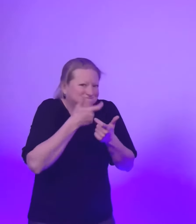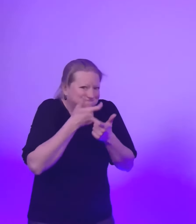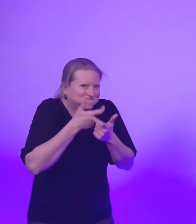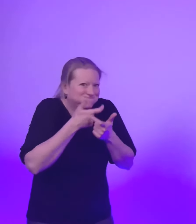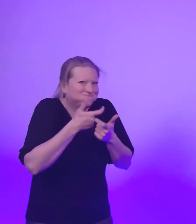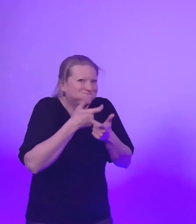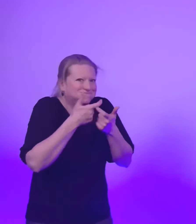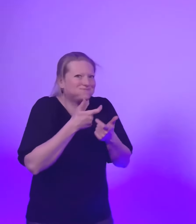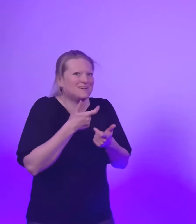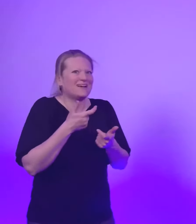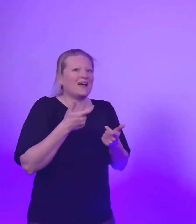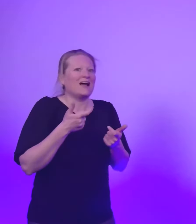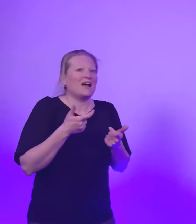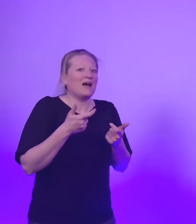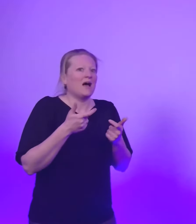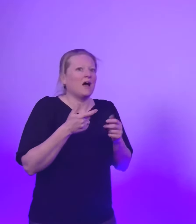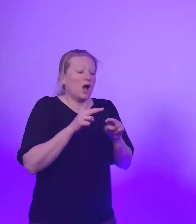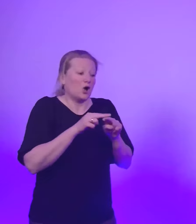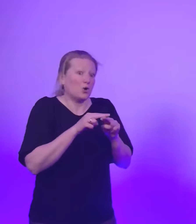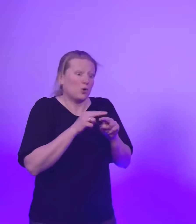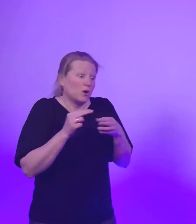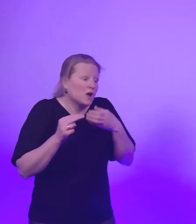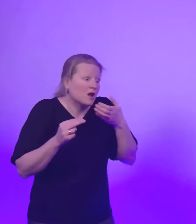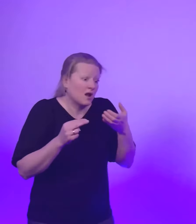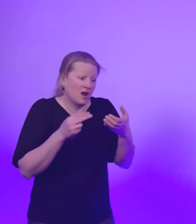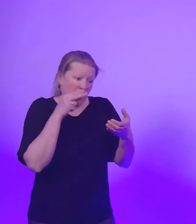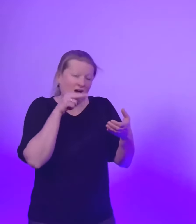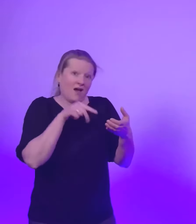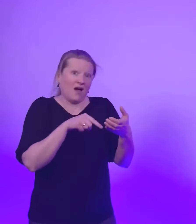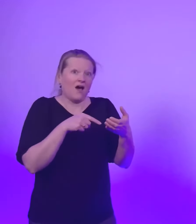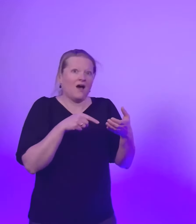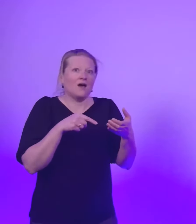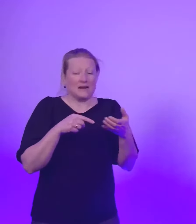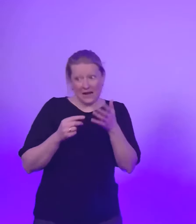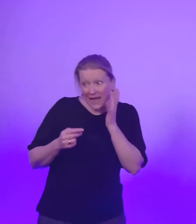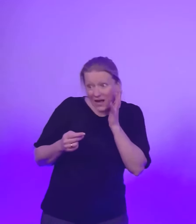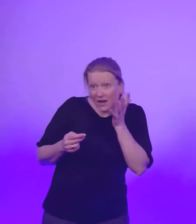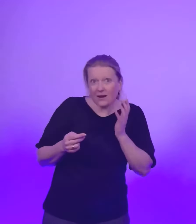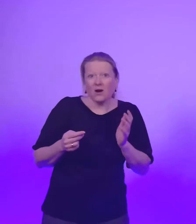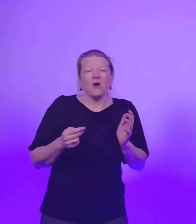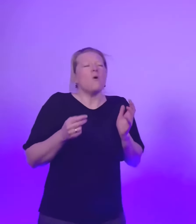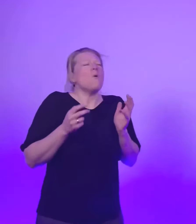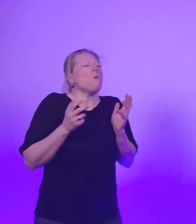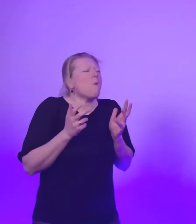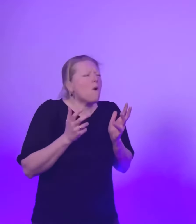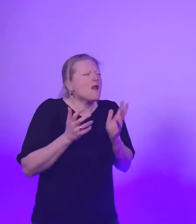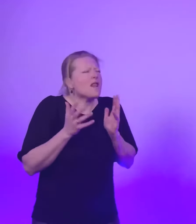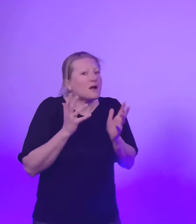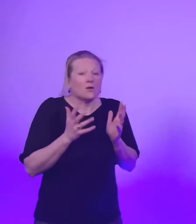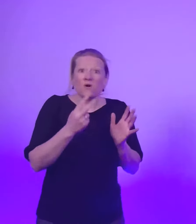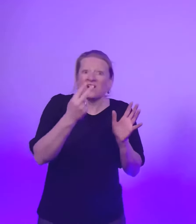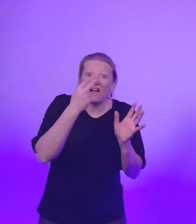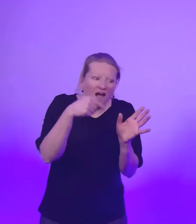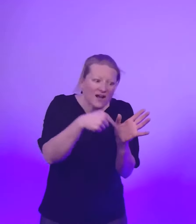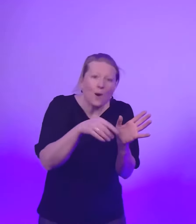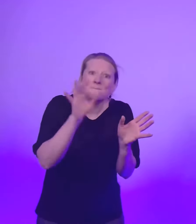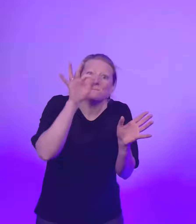Olly. Hij is groen. Is hij groen? En is hij lekker? Oh, moet je kijken, kids. Hij is vet mooi